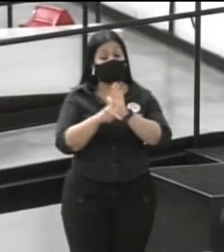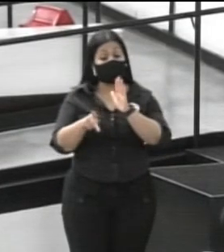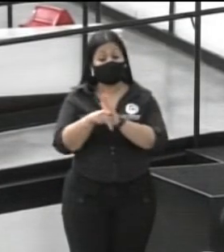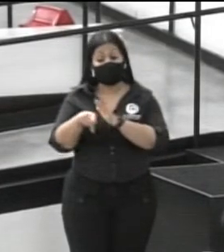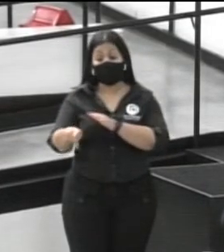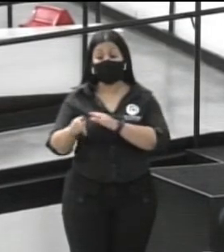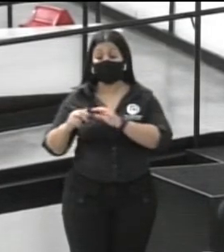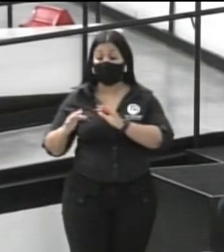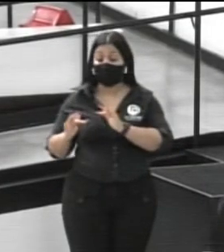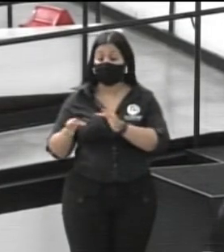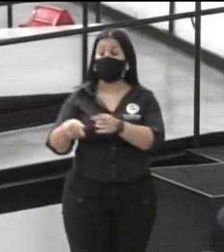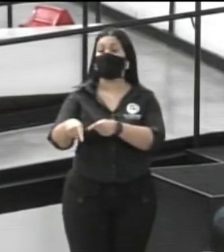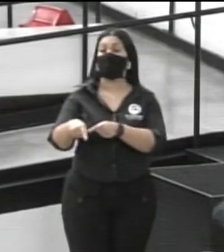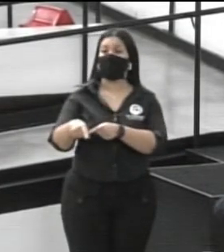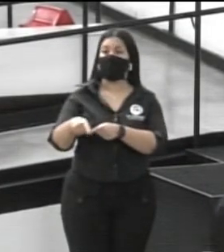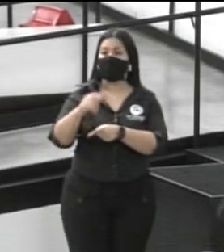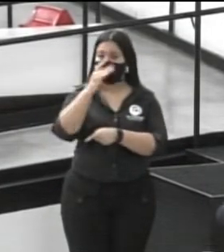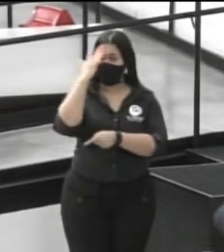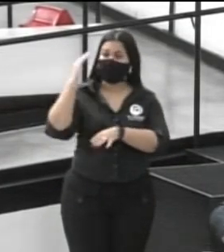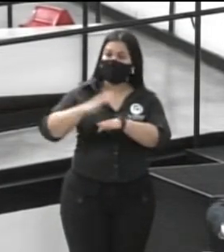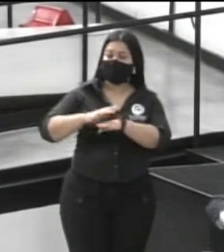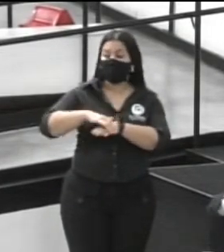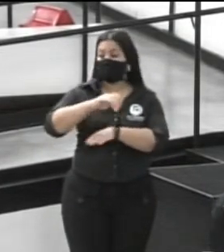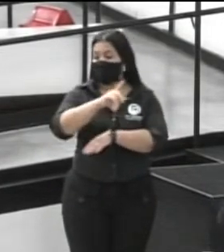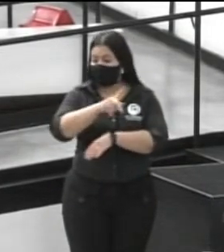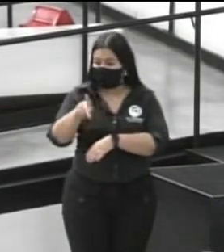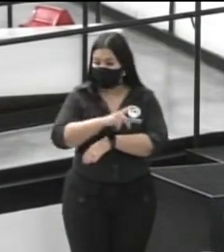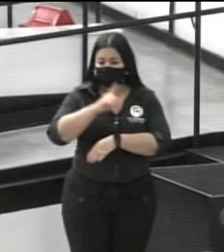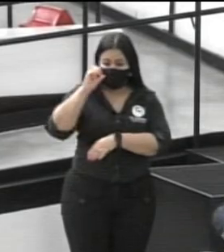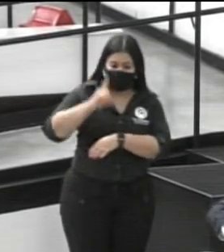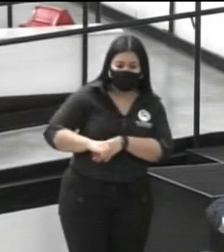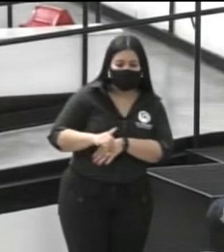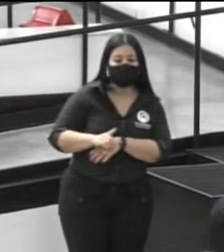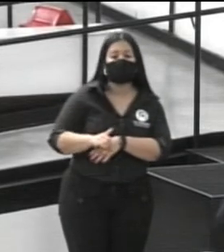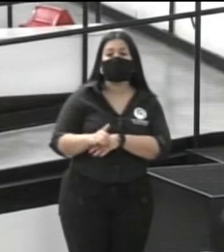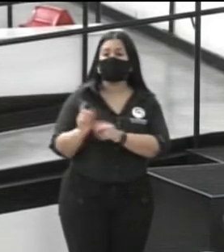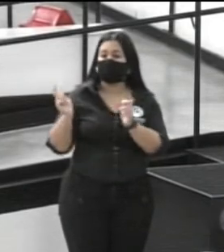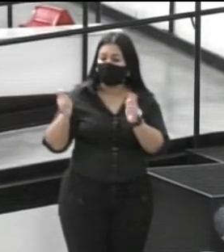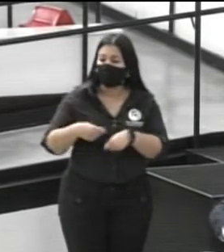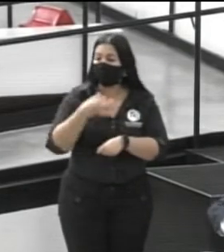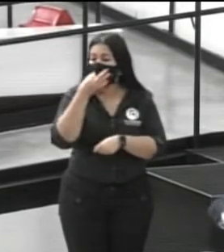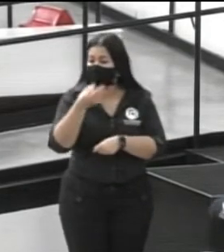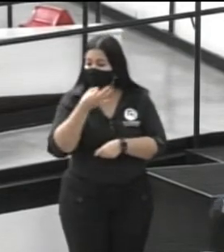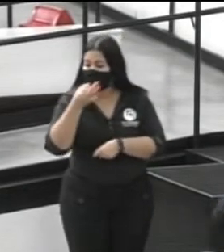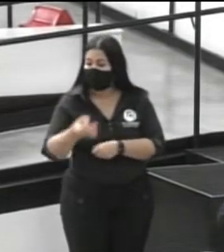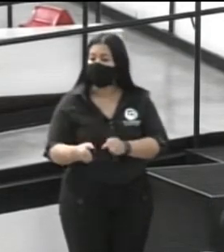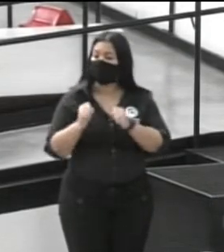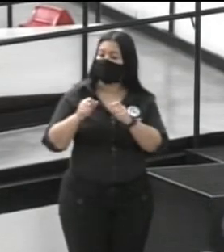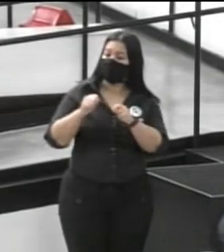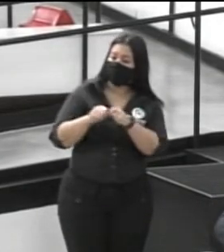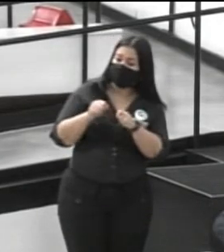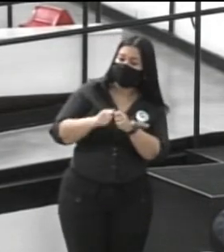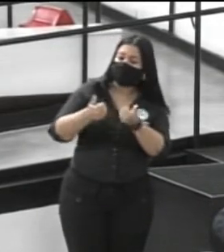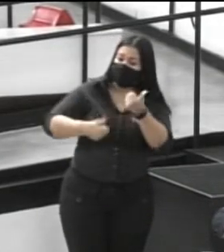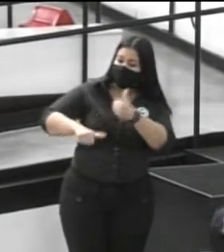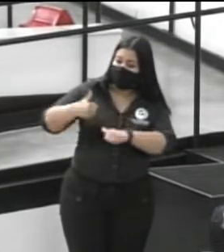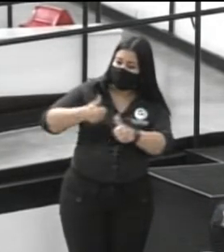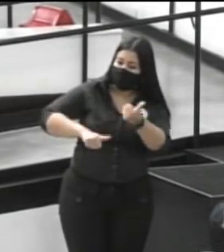que são professores, diretores, pessoas do ramo, que podem opinar, possam fazer uma análise